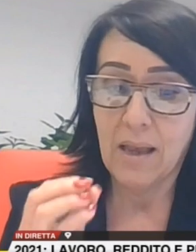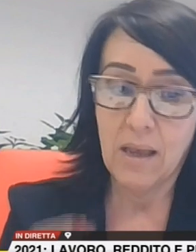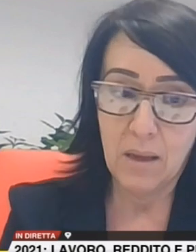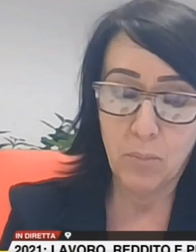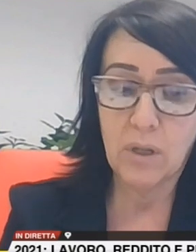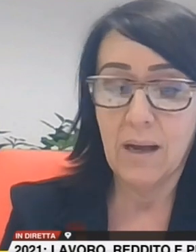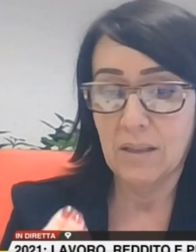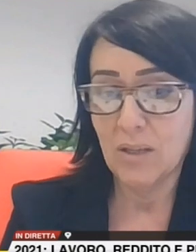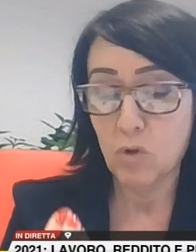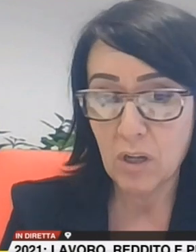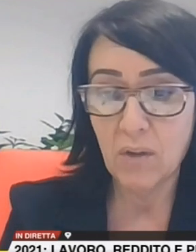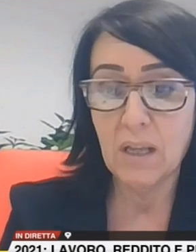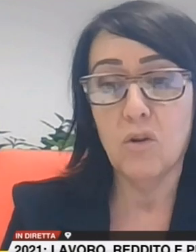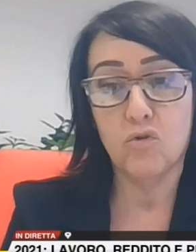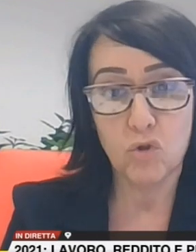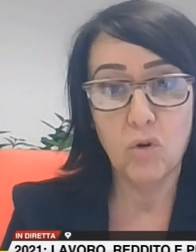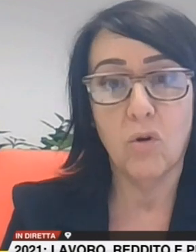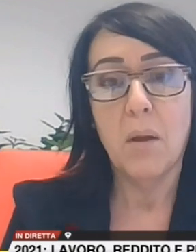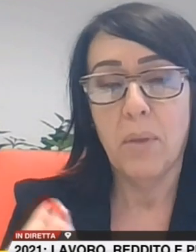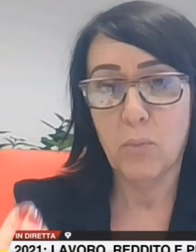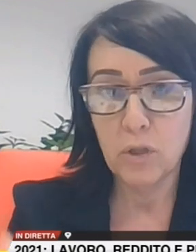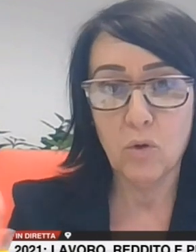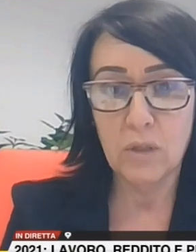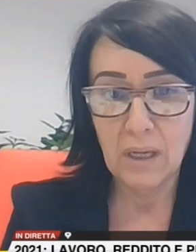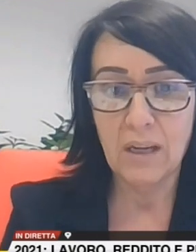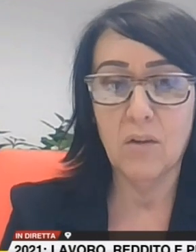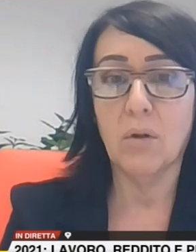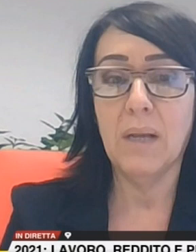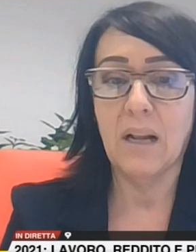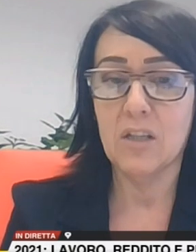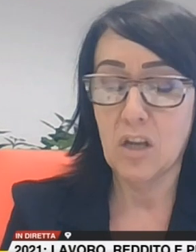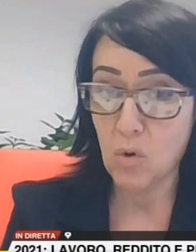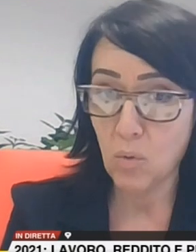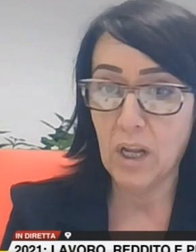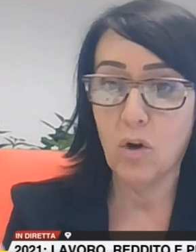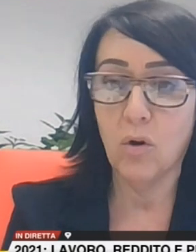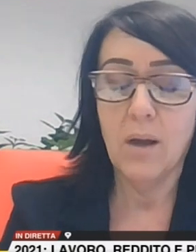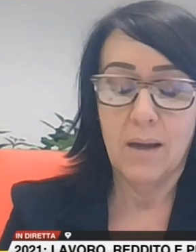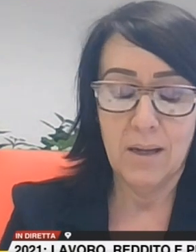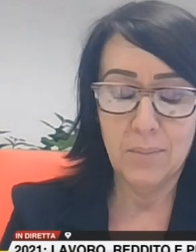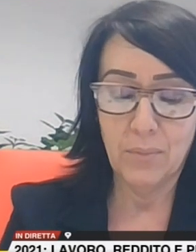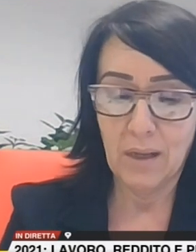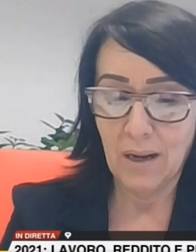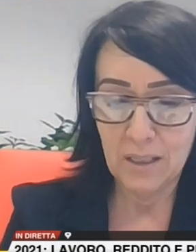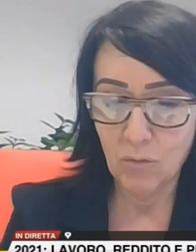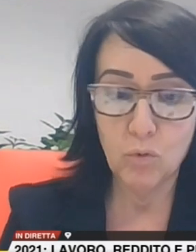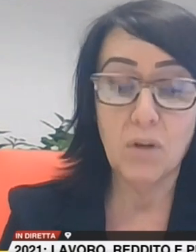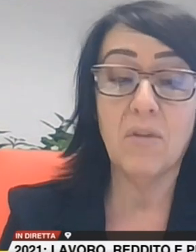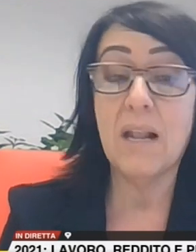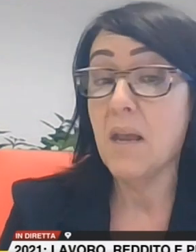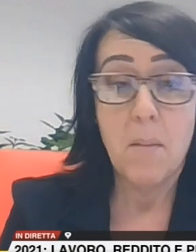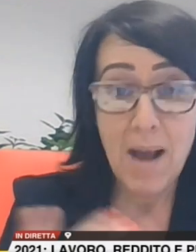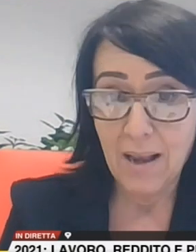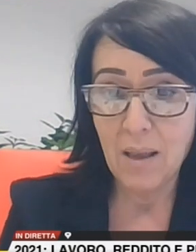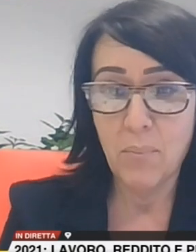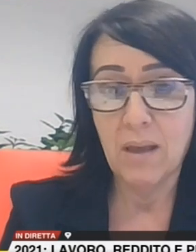che potrà, diciamo, servire non solo per poter ottenere eventualmente l'assegno unico relativo appunto ai